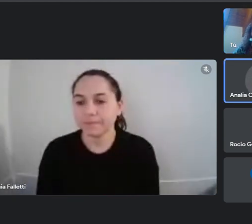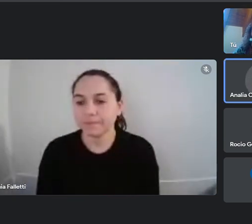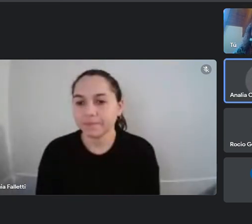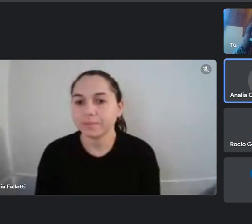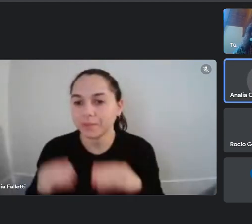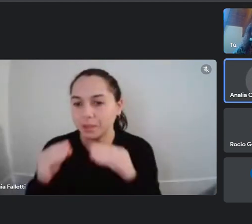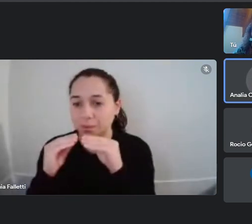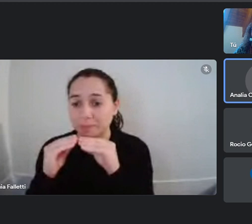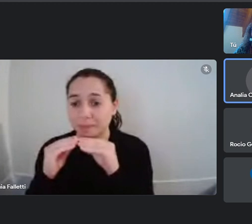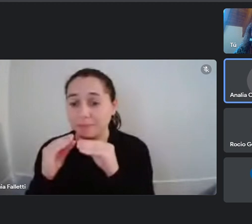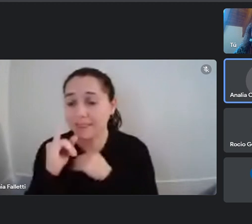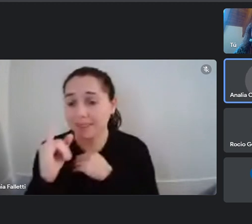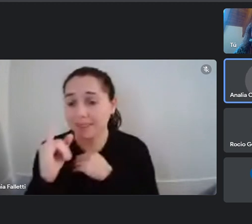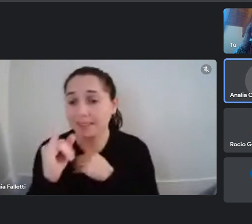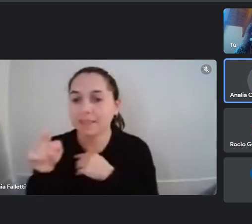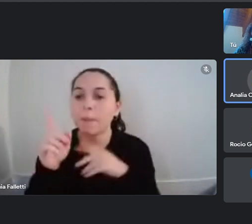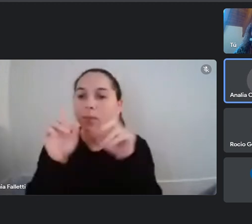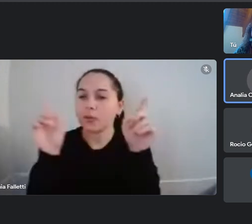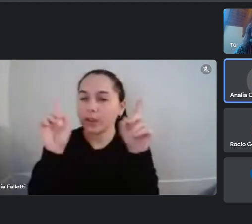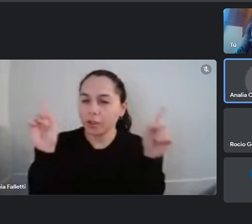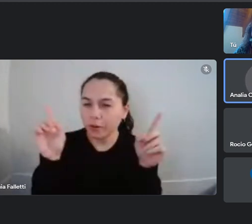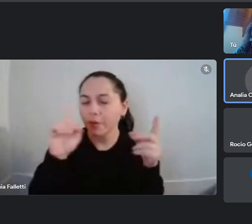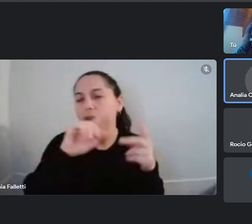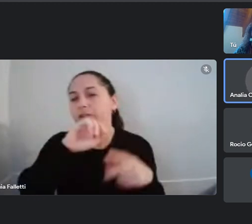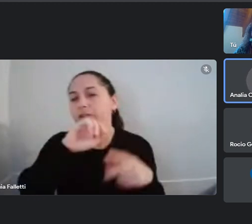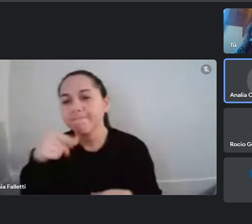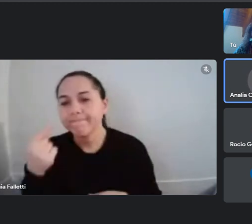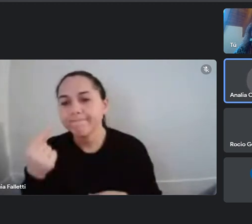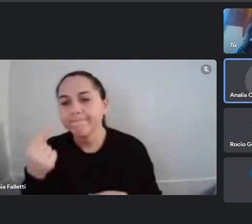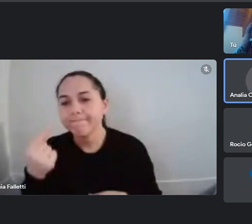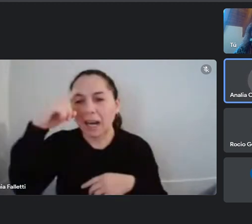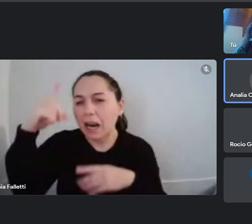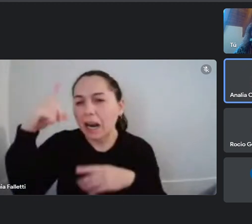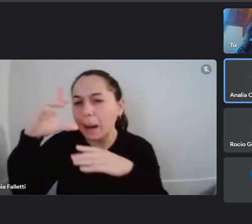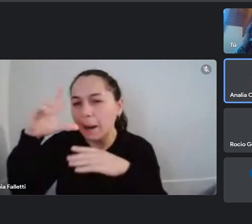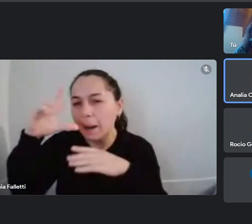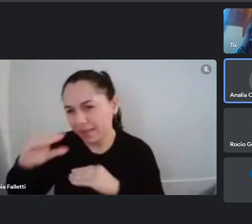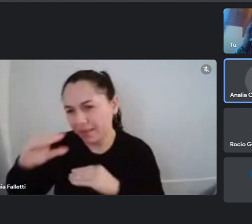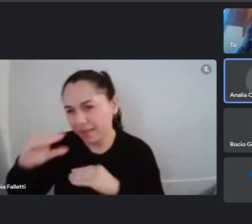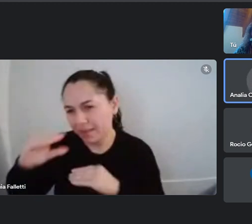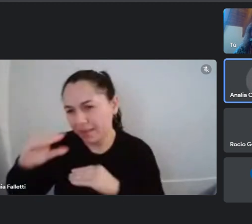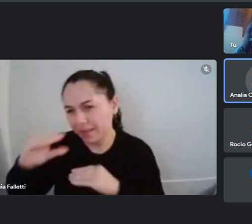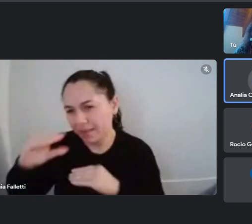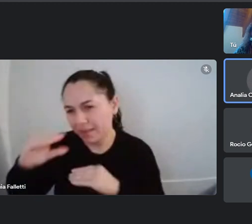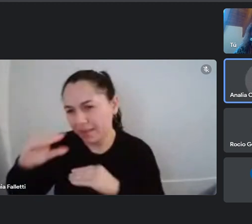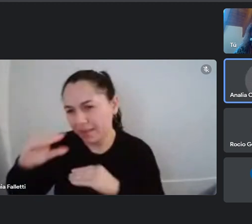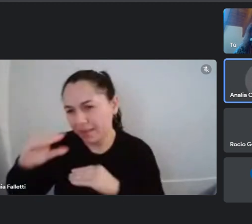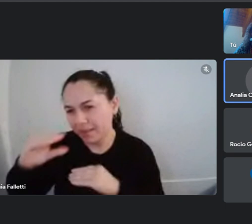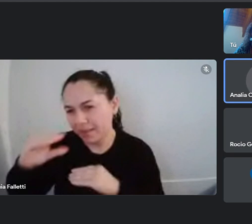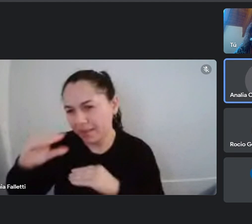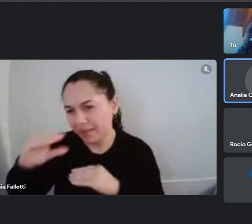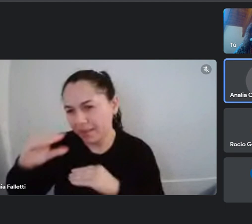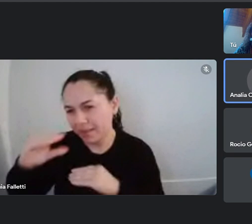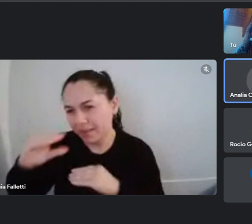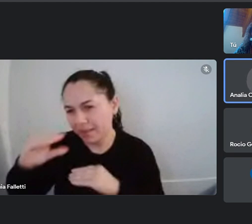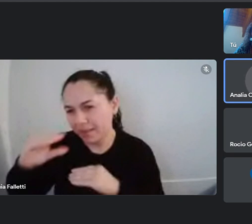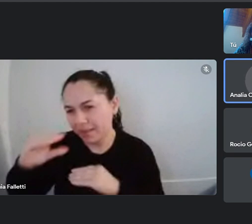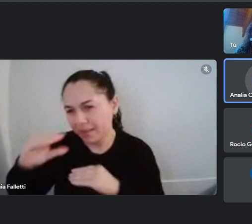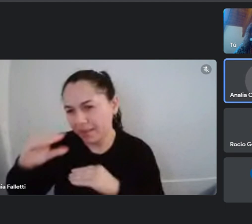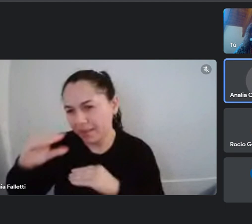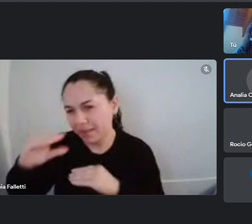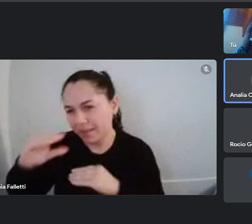Profesores y capacitadores enfrentan desafíos múltiples para mantenerse al